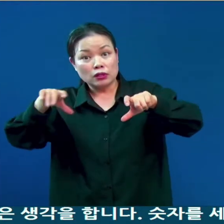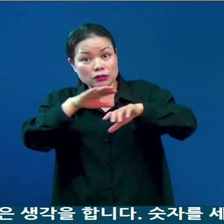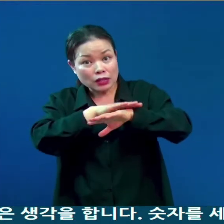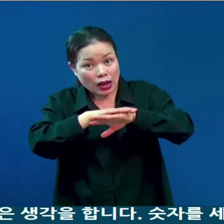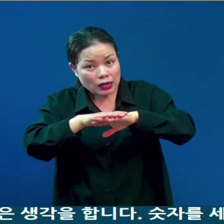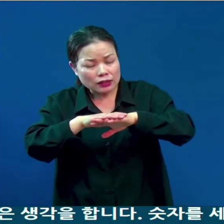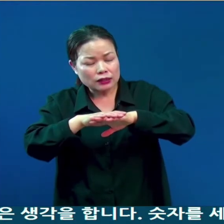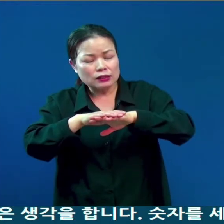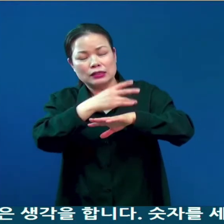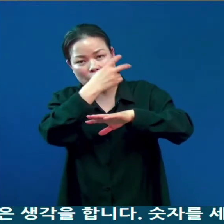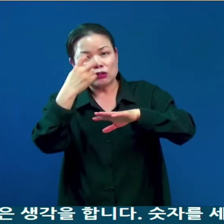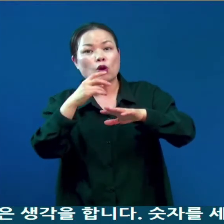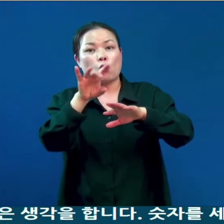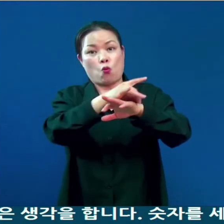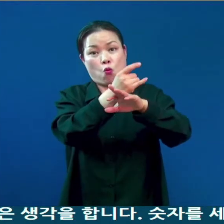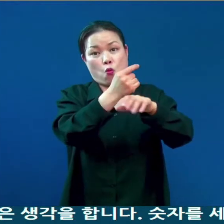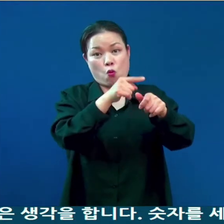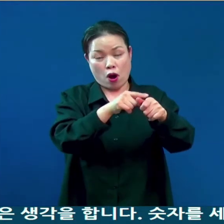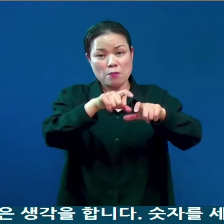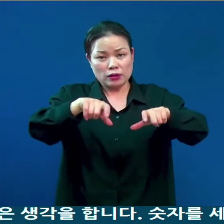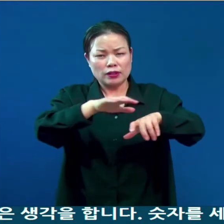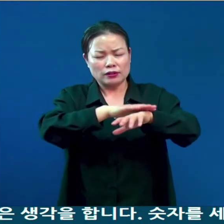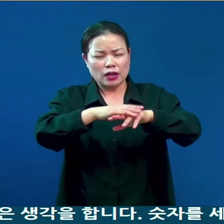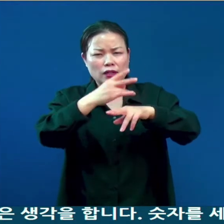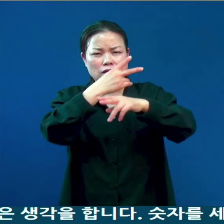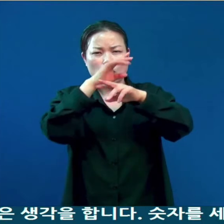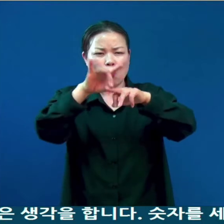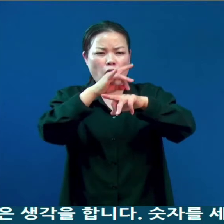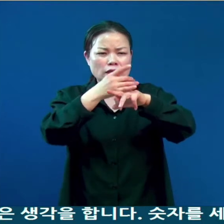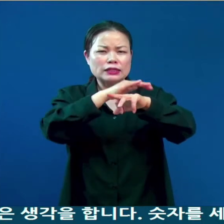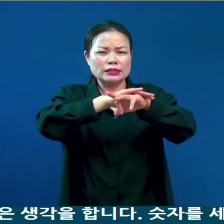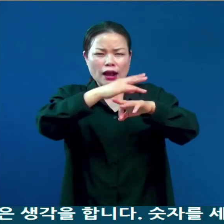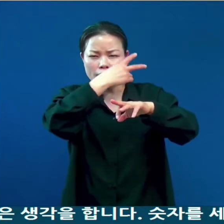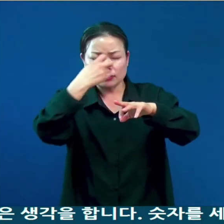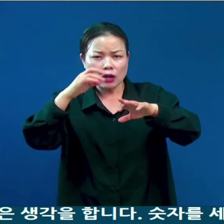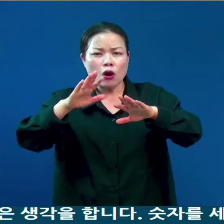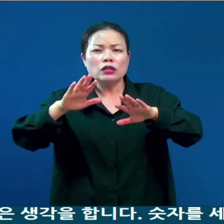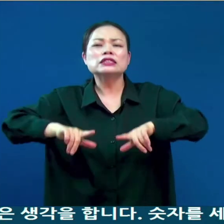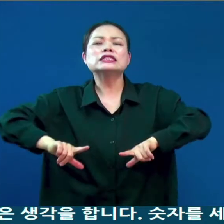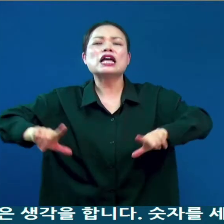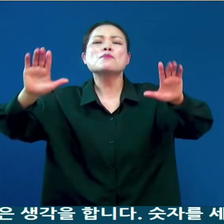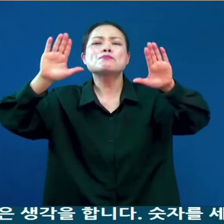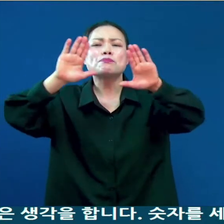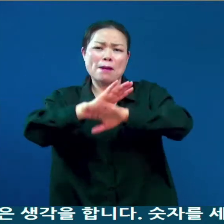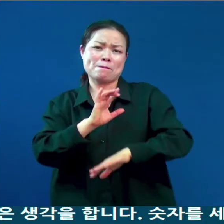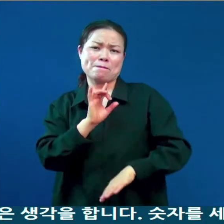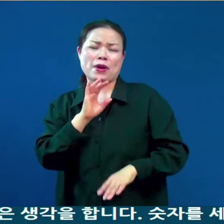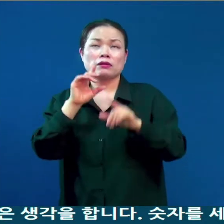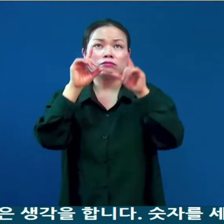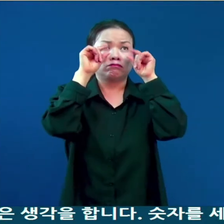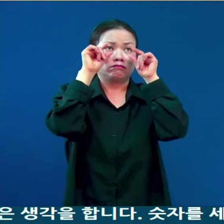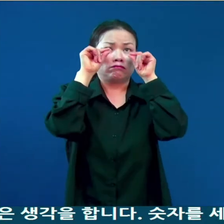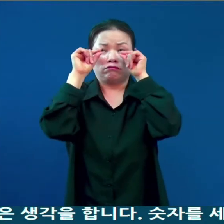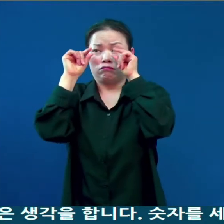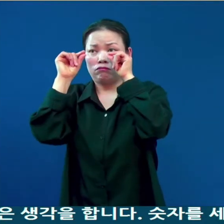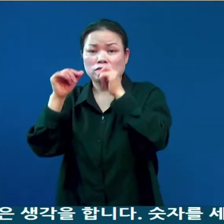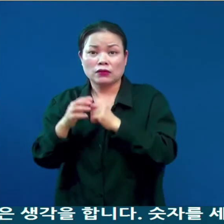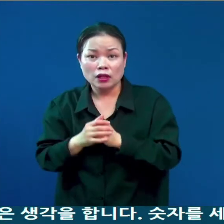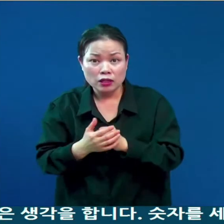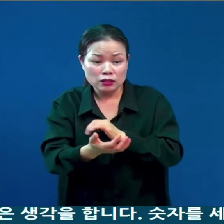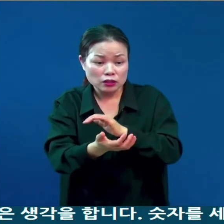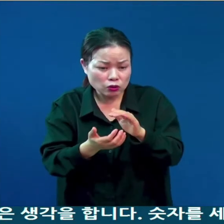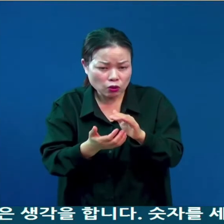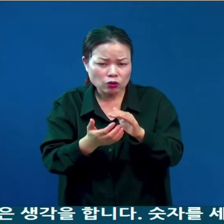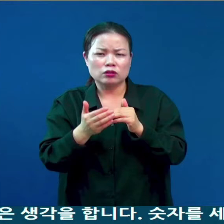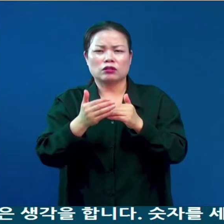잘 왔다라는 겁니다. 평소에 잠이 잘 오다가 그날따라 잠이 오지 않았다는 것을 우리가 가늠해 볼 수 있고 앞달날까지